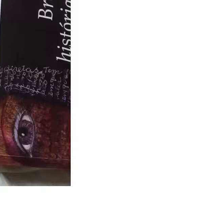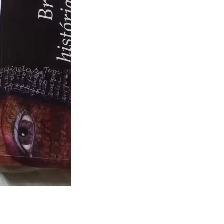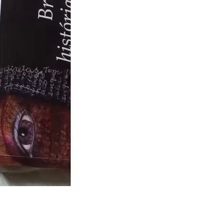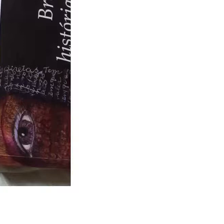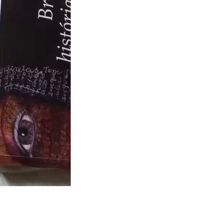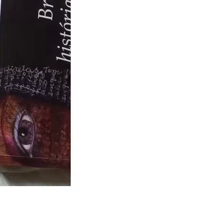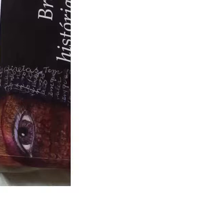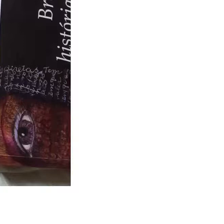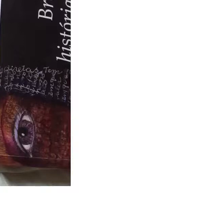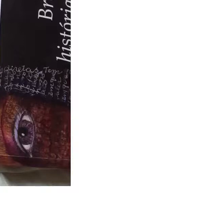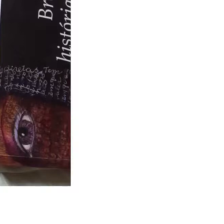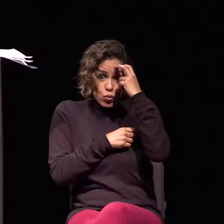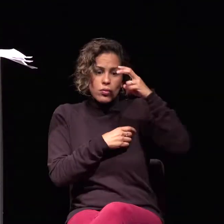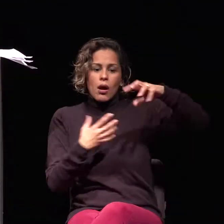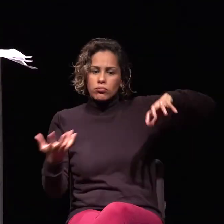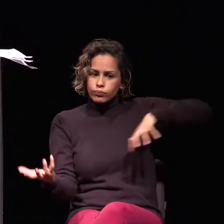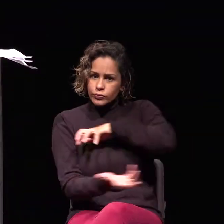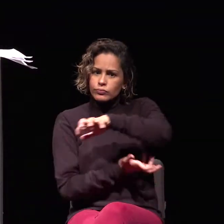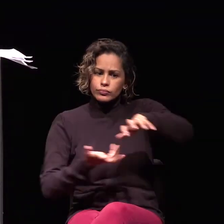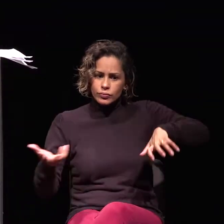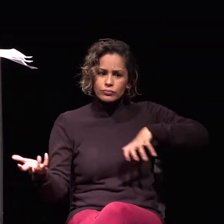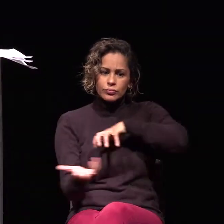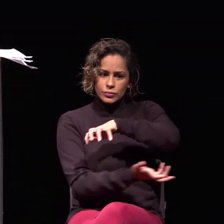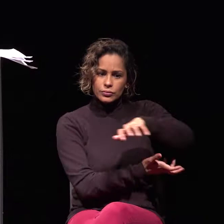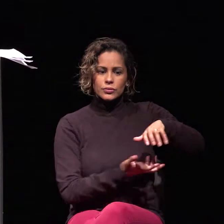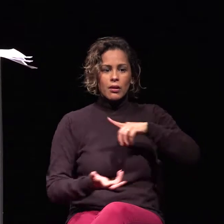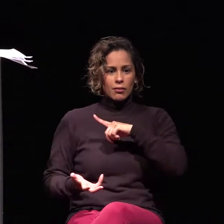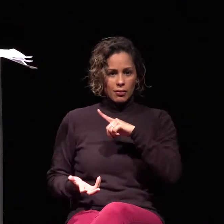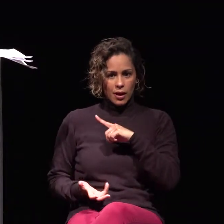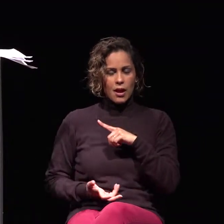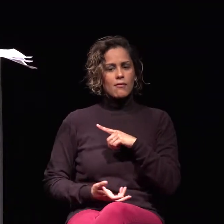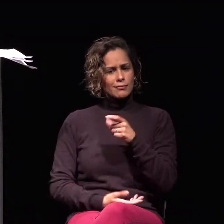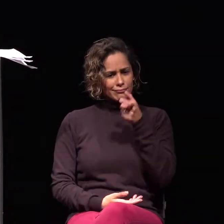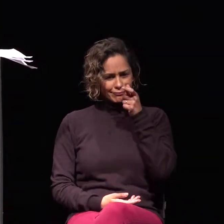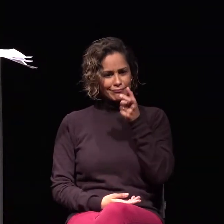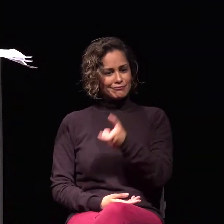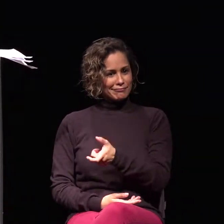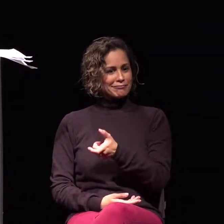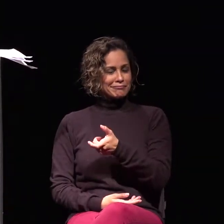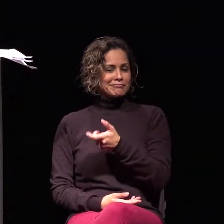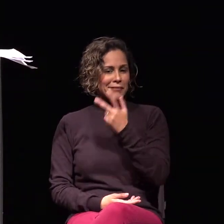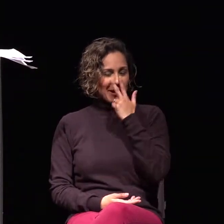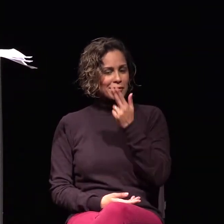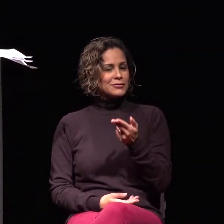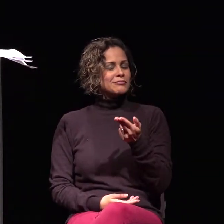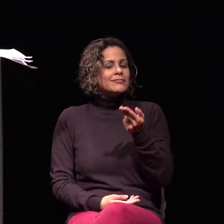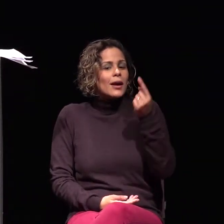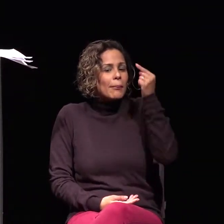grande nesse 1968, que eu acho até interessante a gente